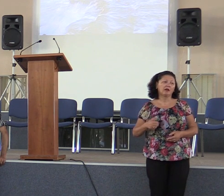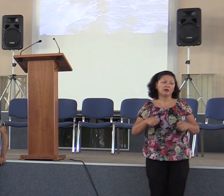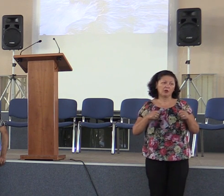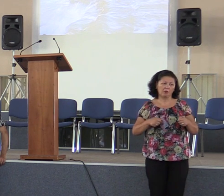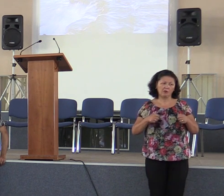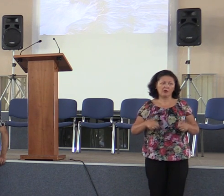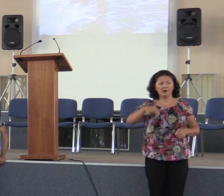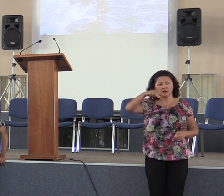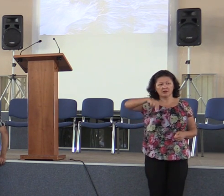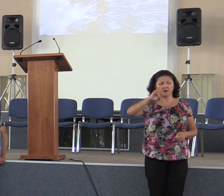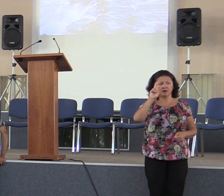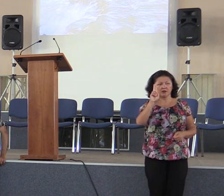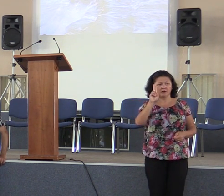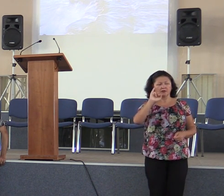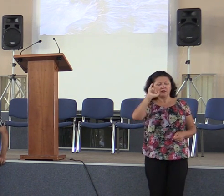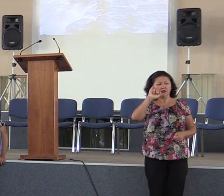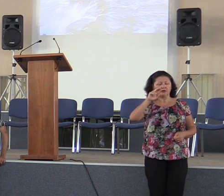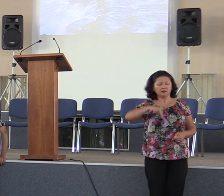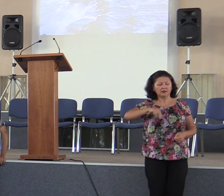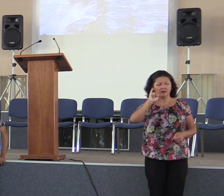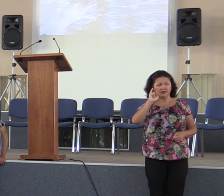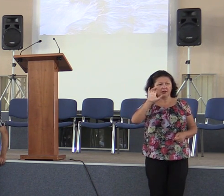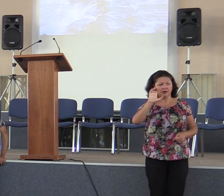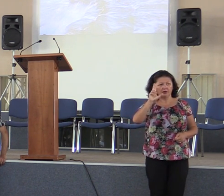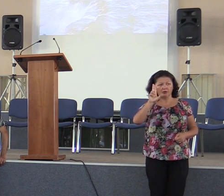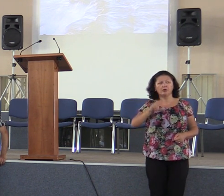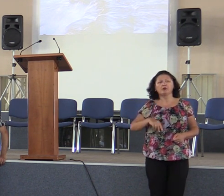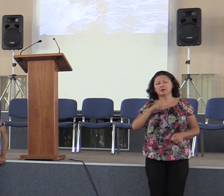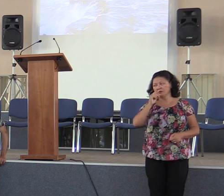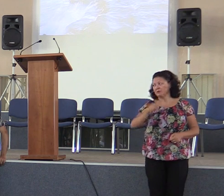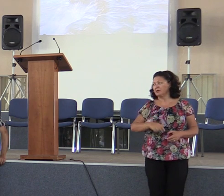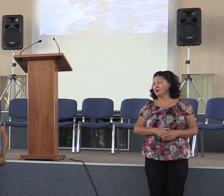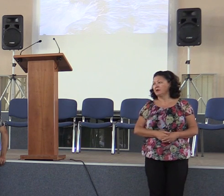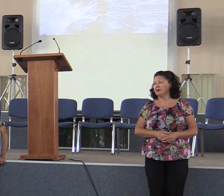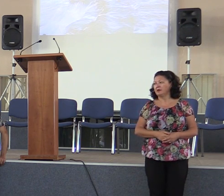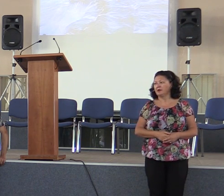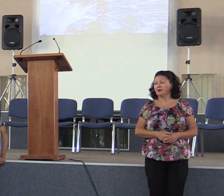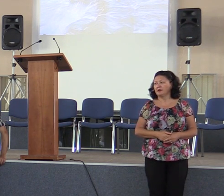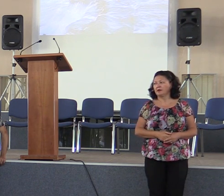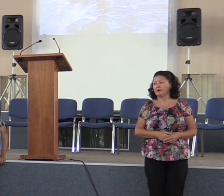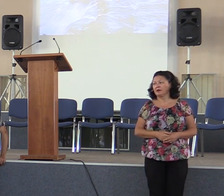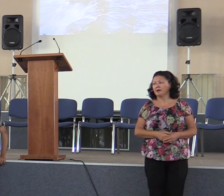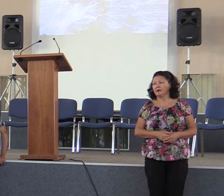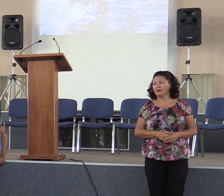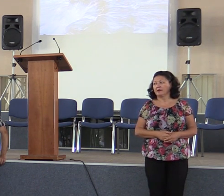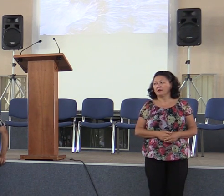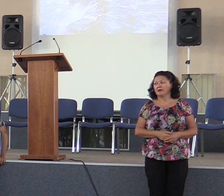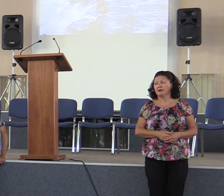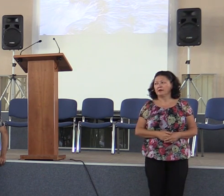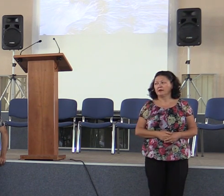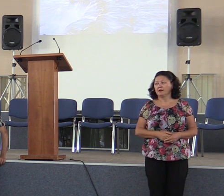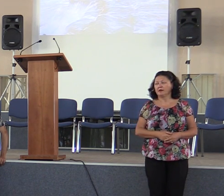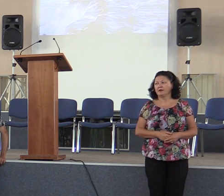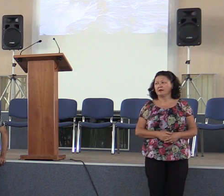interpreta. Și apoi, cred că o să avem parte de ceva deosebit, care n-a mai fost niciodată în tabla de noastră.